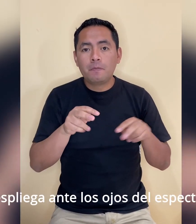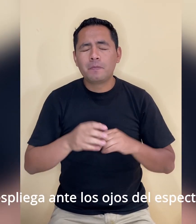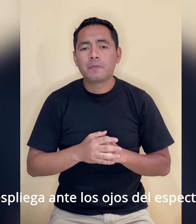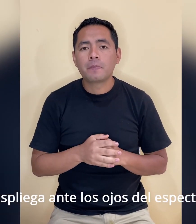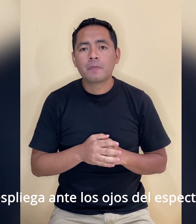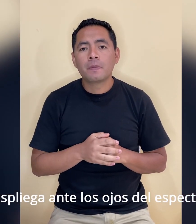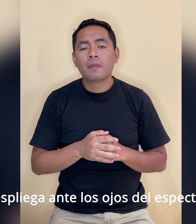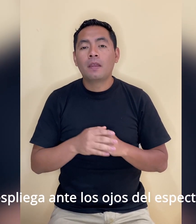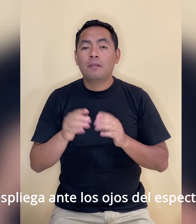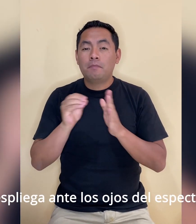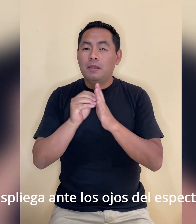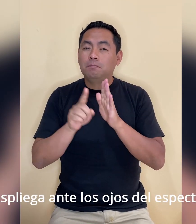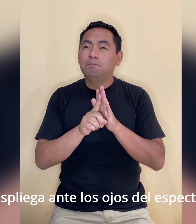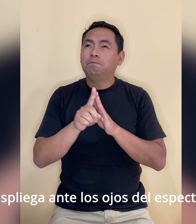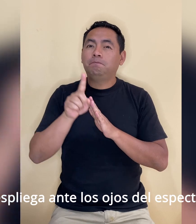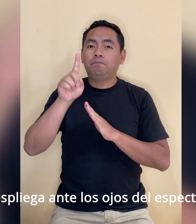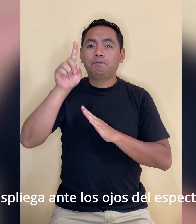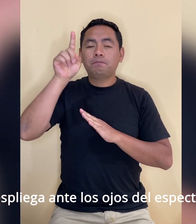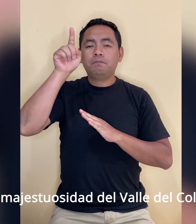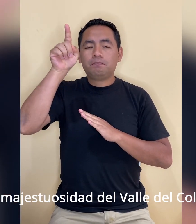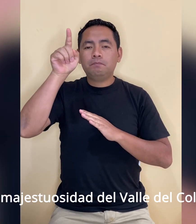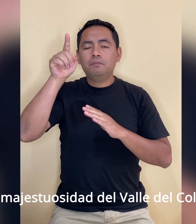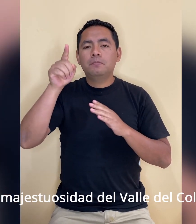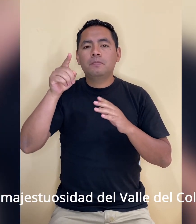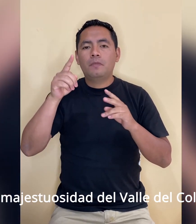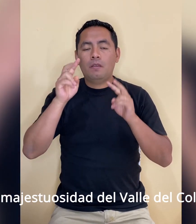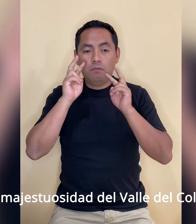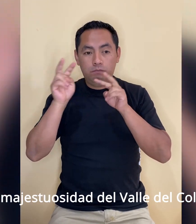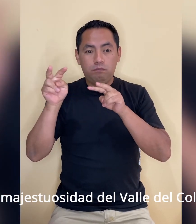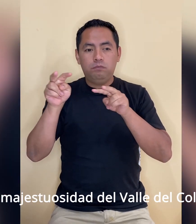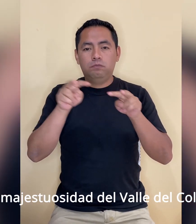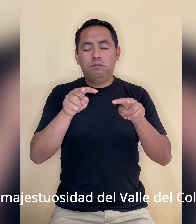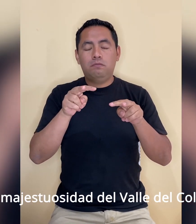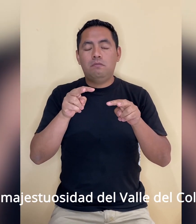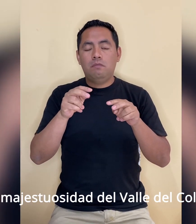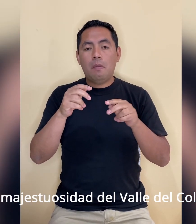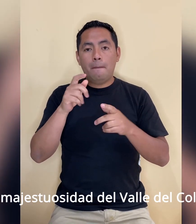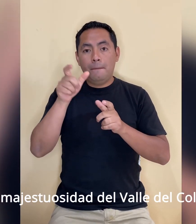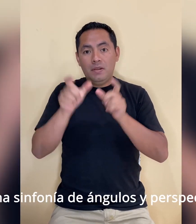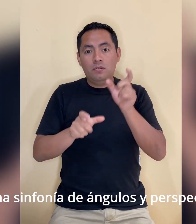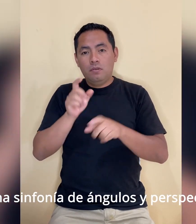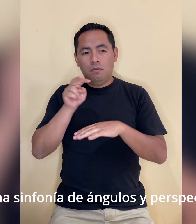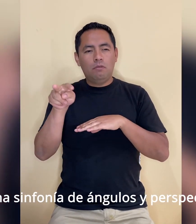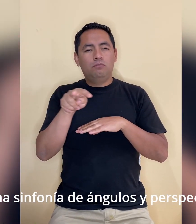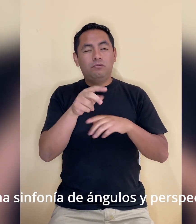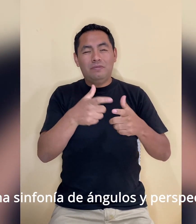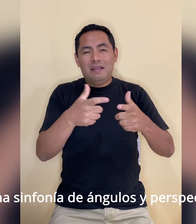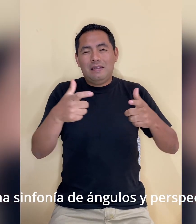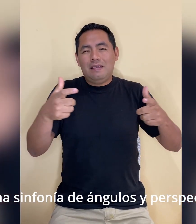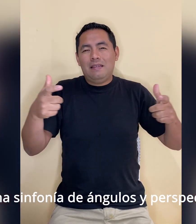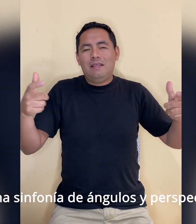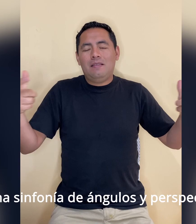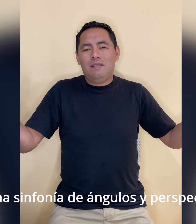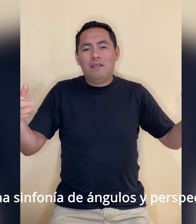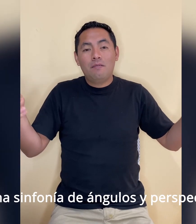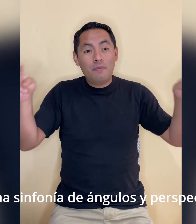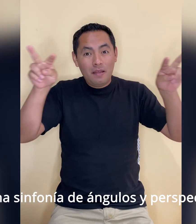se despliega ante los ojos del espectador la majestuosidad del Valle del Colca, en una sinfonía de ángulos y perspectivas